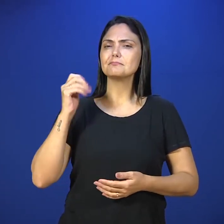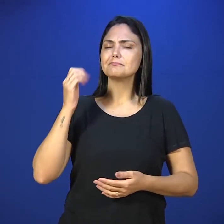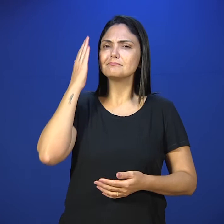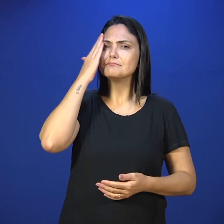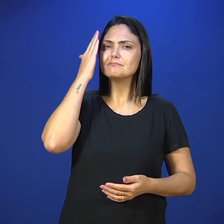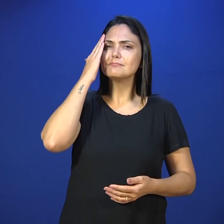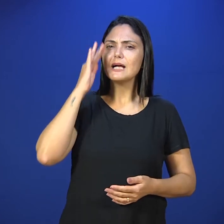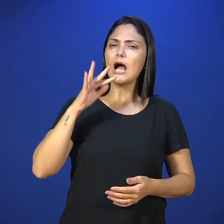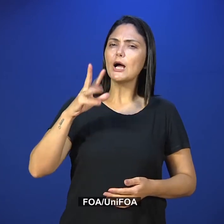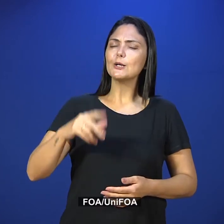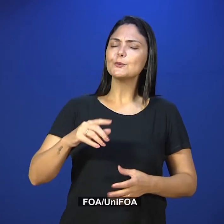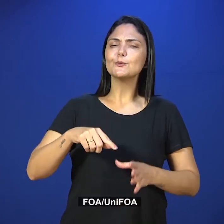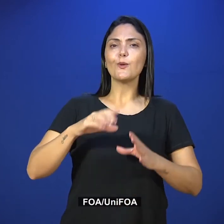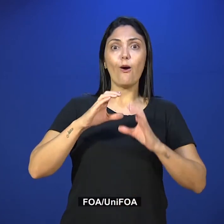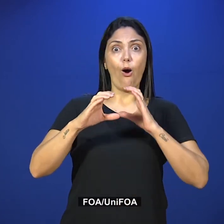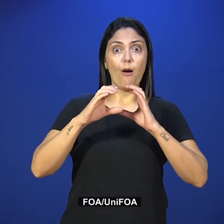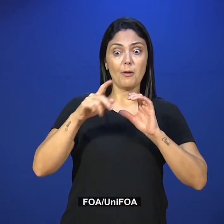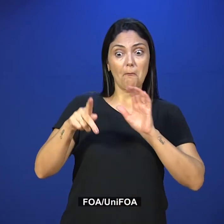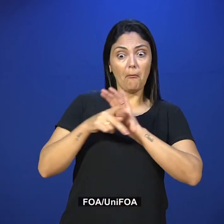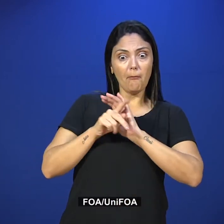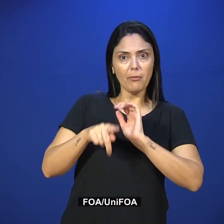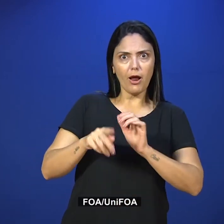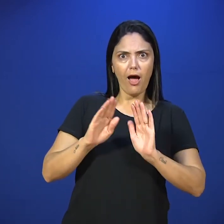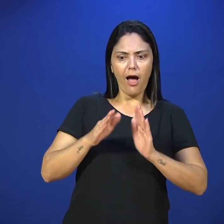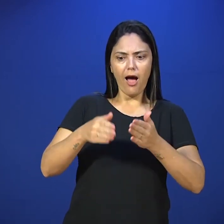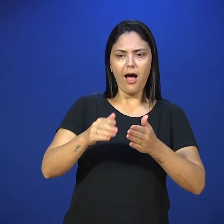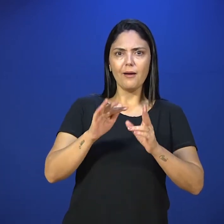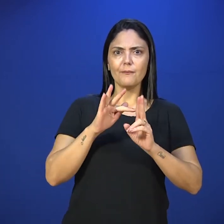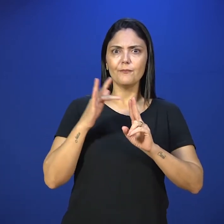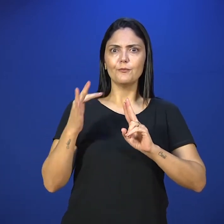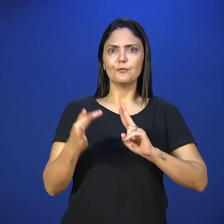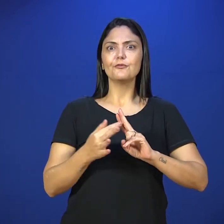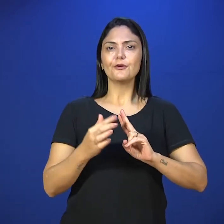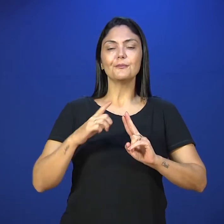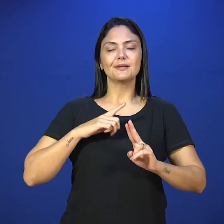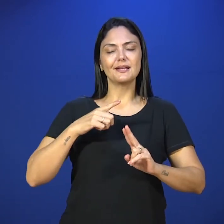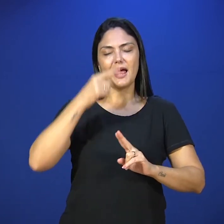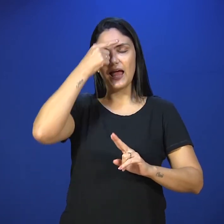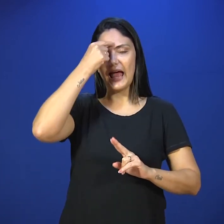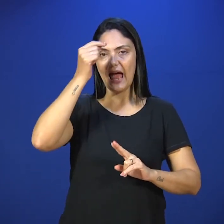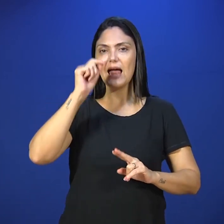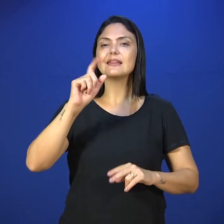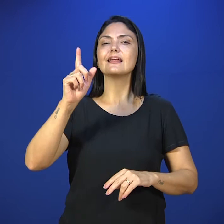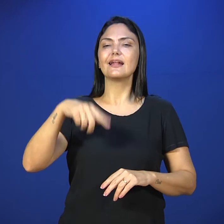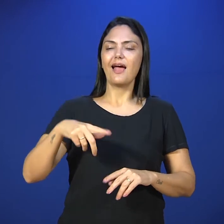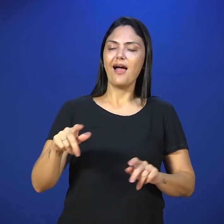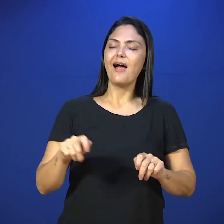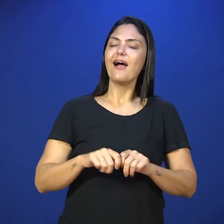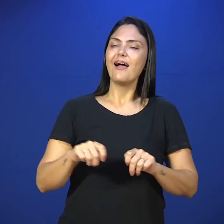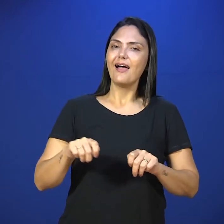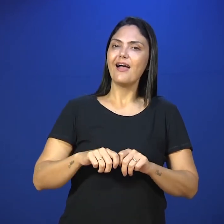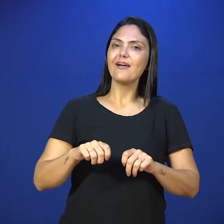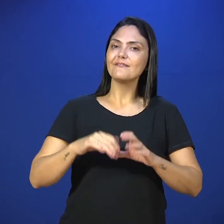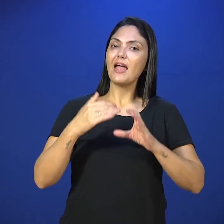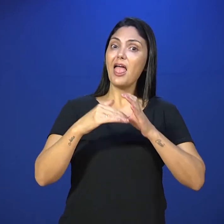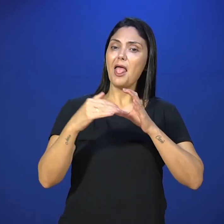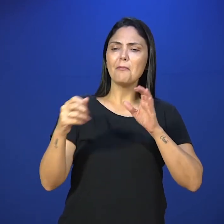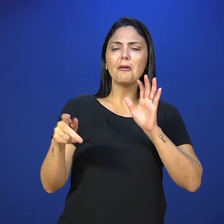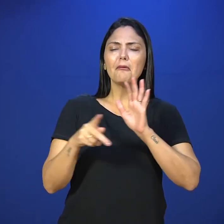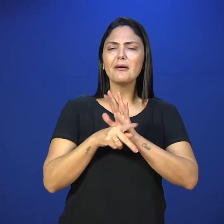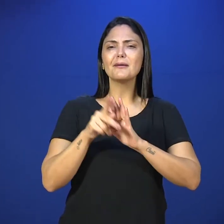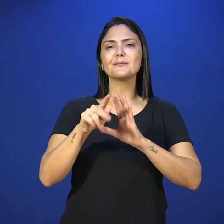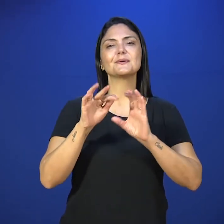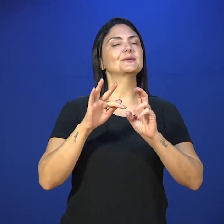ciente que todas as comunicações da FOA-Unifoa, inclusive de caráter acadêmico, serão realizadas através do e-mail